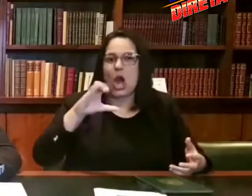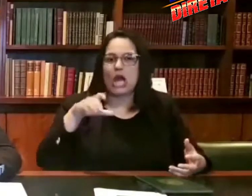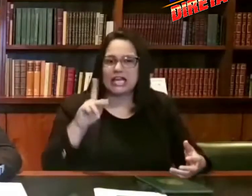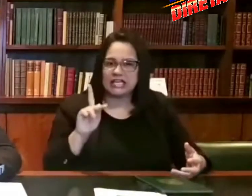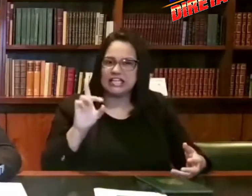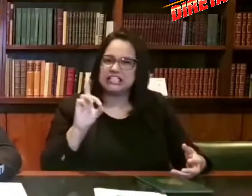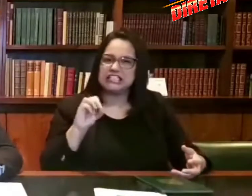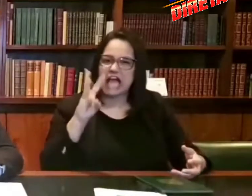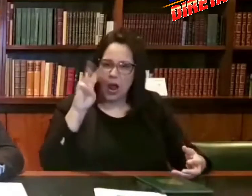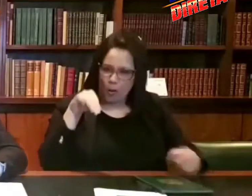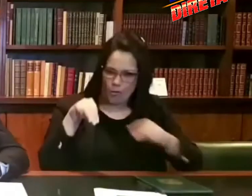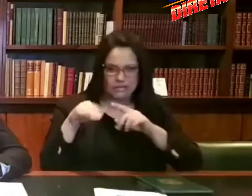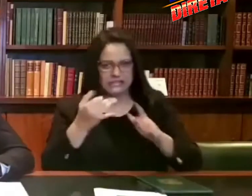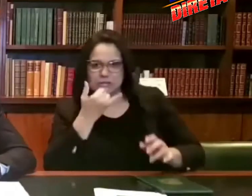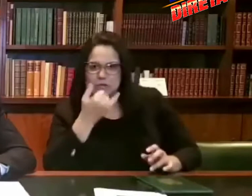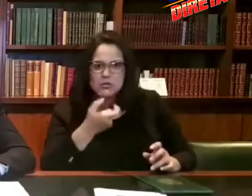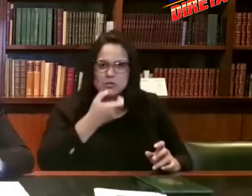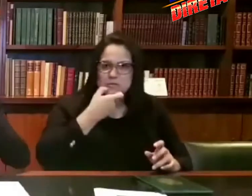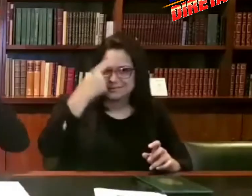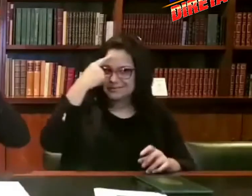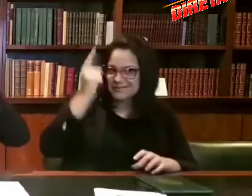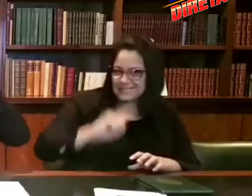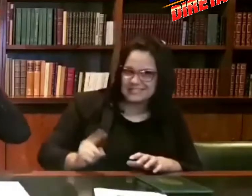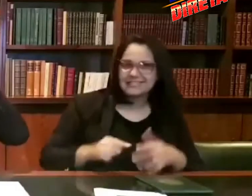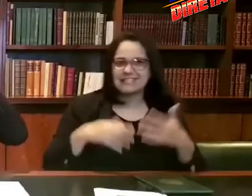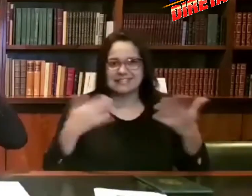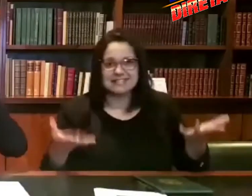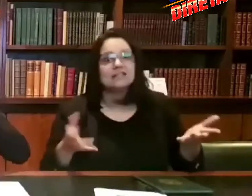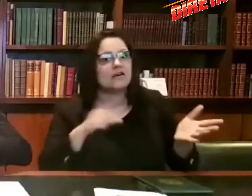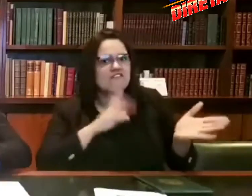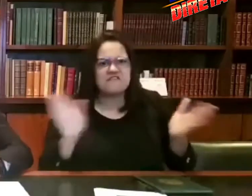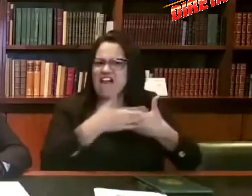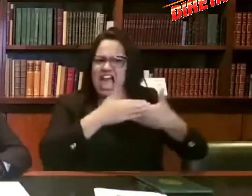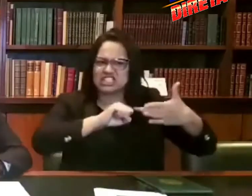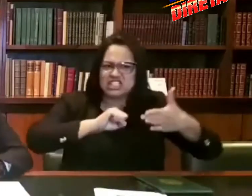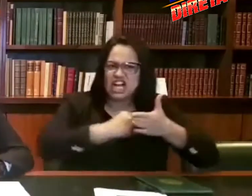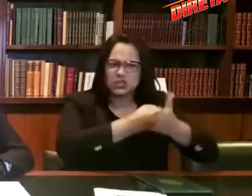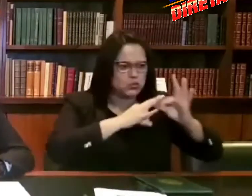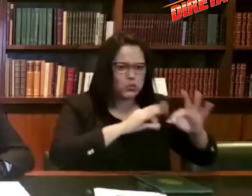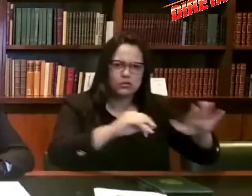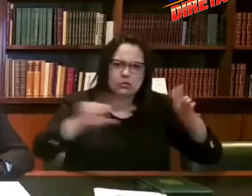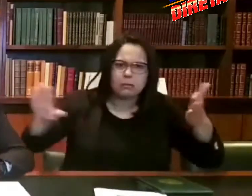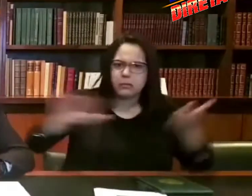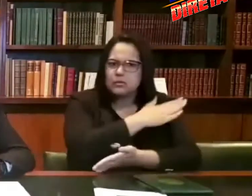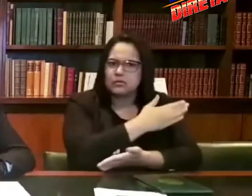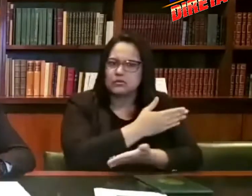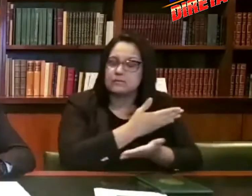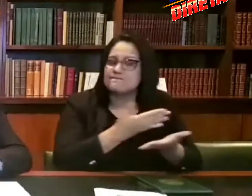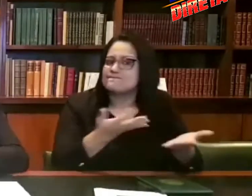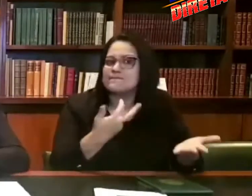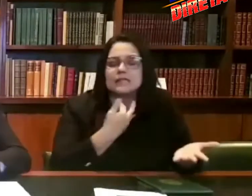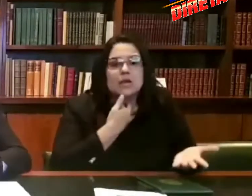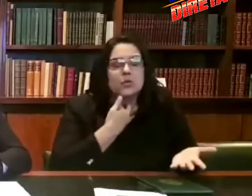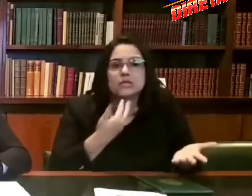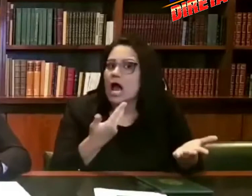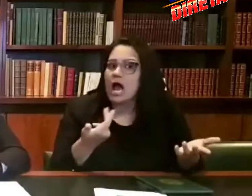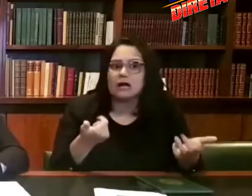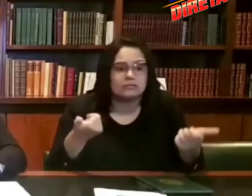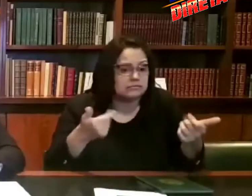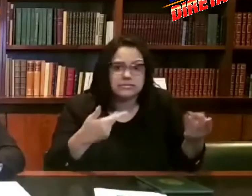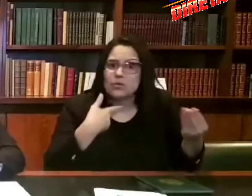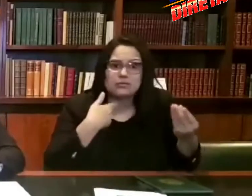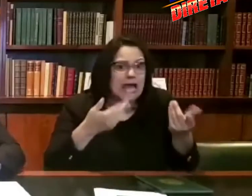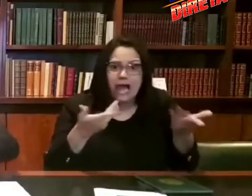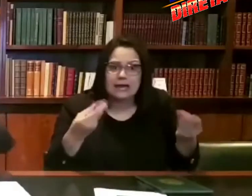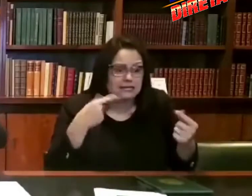é que é? Lockdown. Lockdown. Parabéns, obrigado aí. Lockdown. Fecha tudo. Não dá certo. Não dá certo. Ok? E não deu certo em lugar do